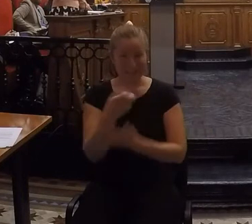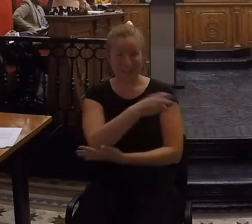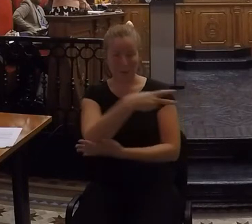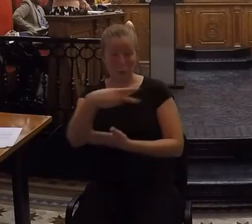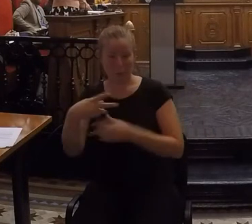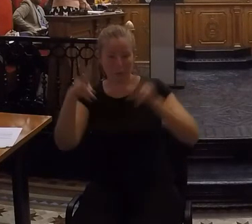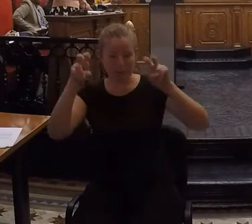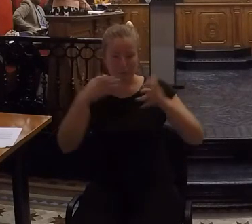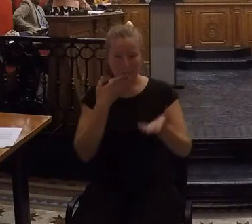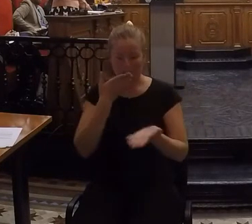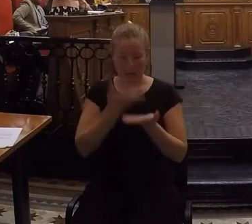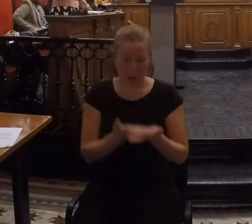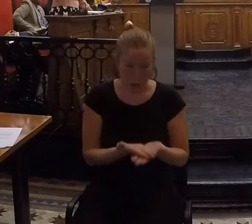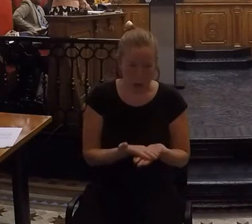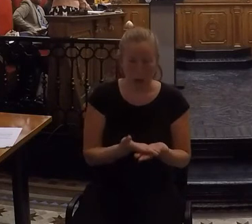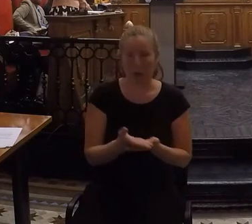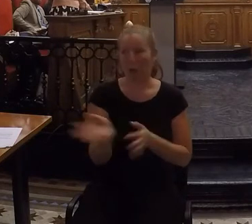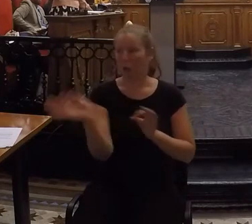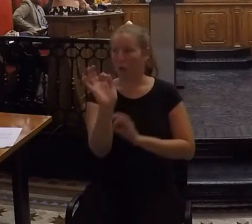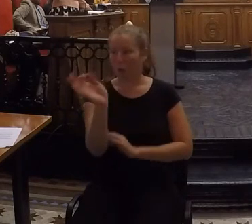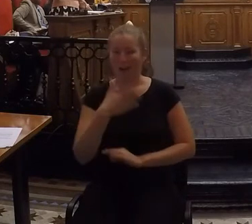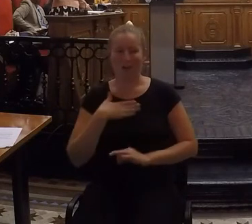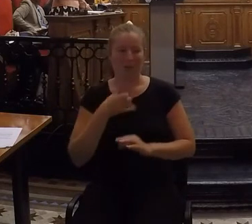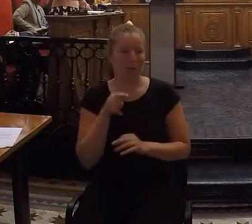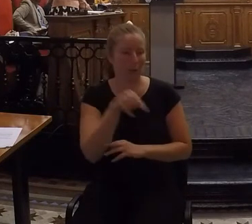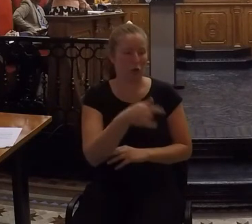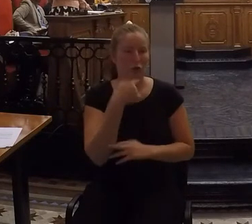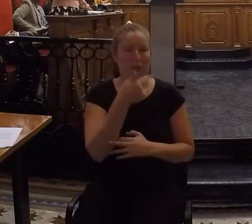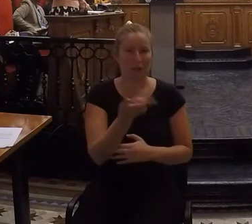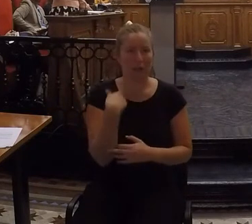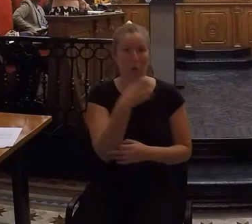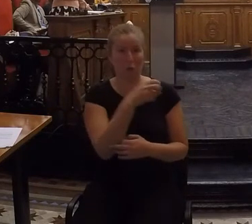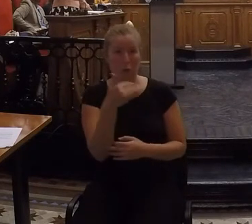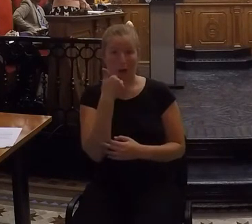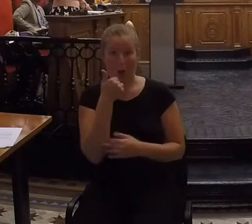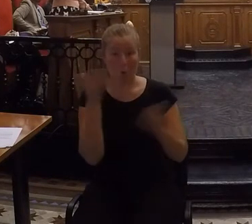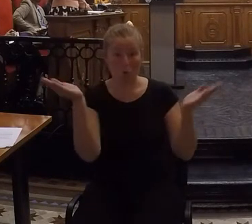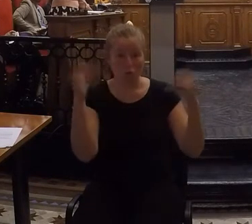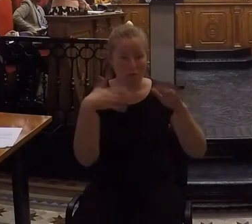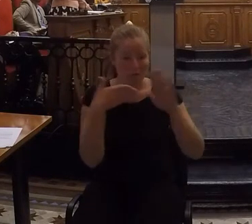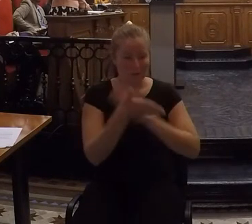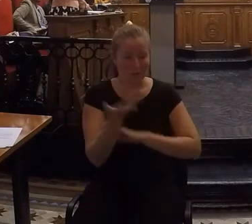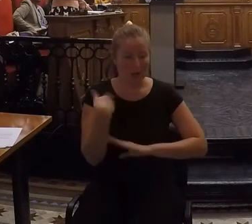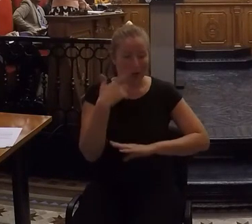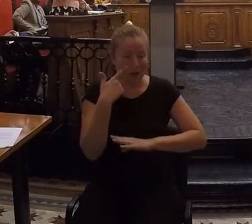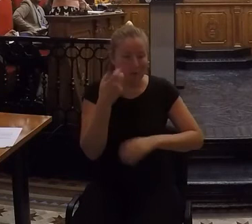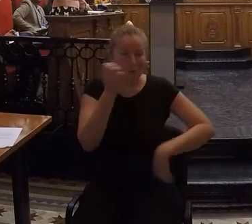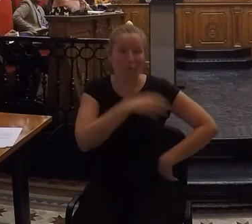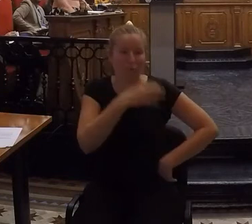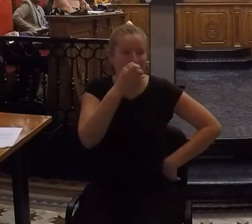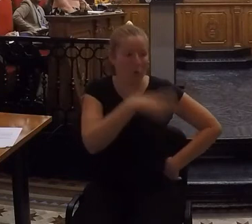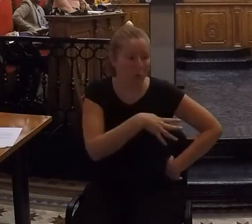a la petición del ayuntamiento para conseguir estos fondos, saber cuáles son concretamente los fondos que se